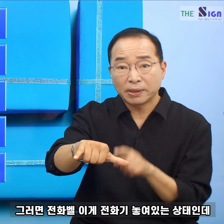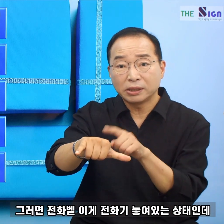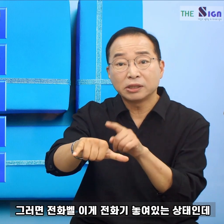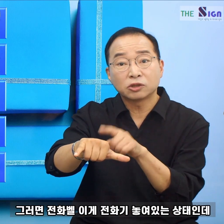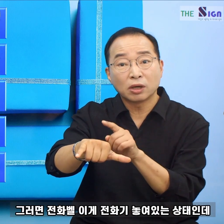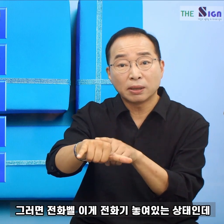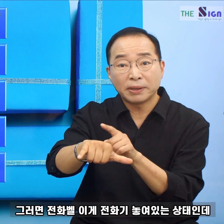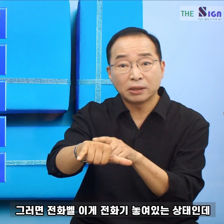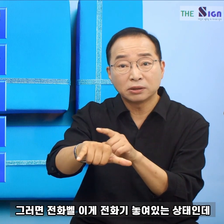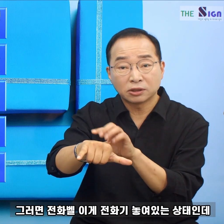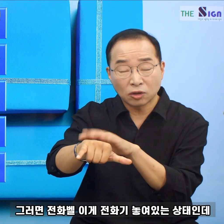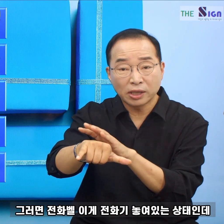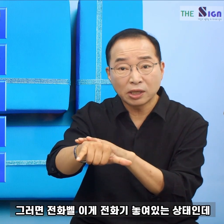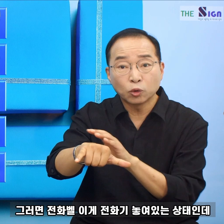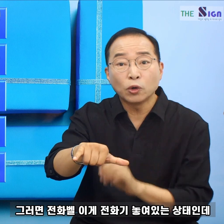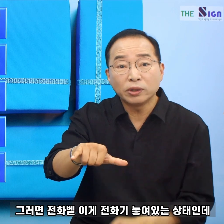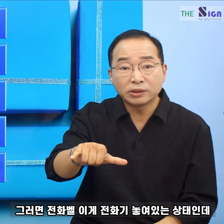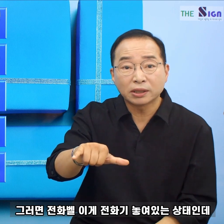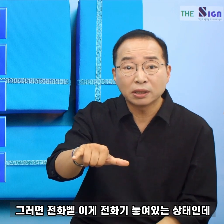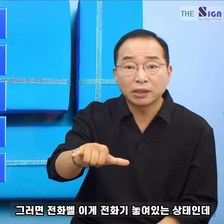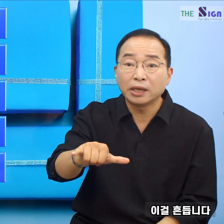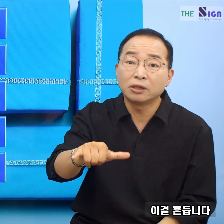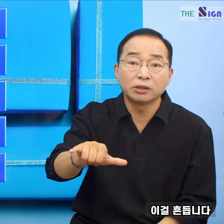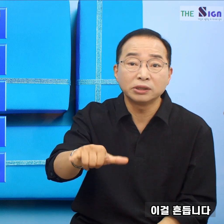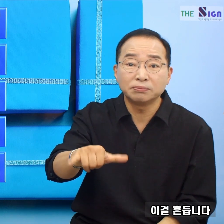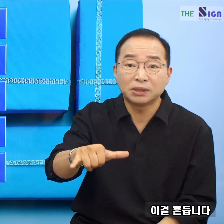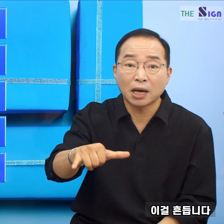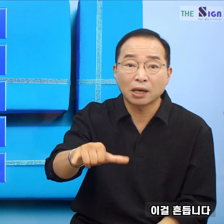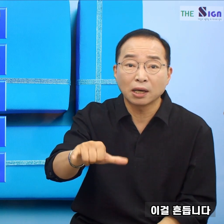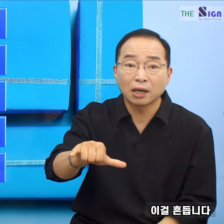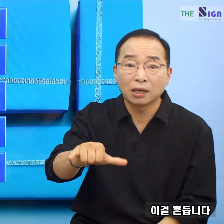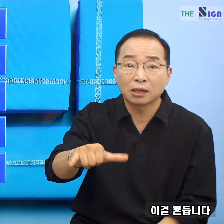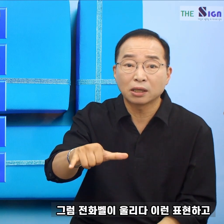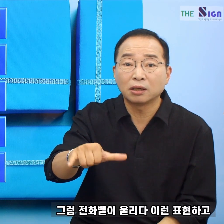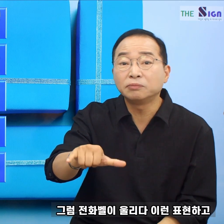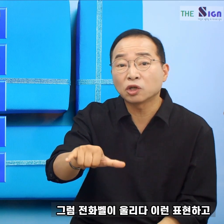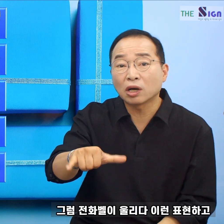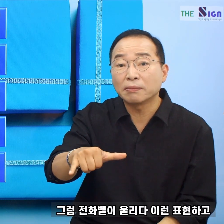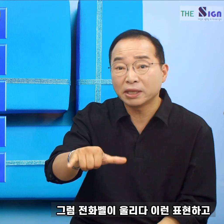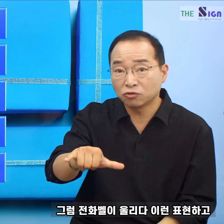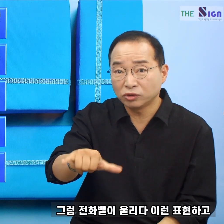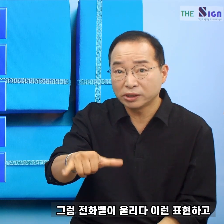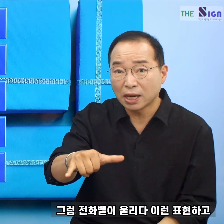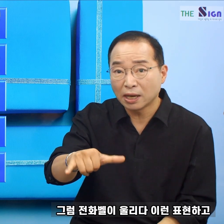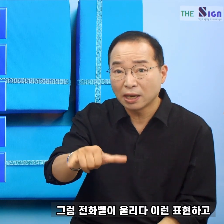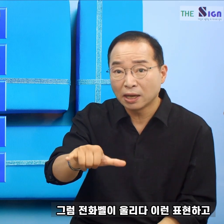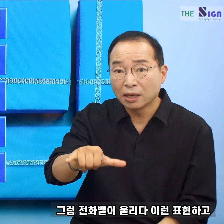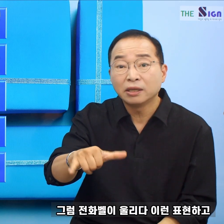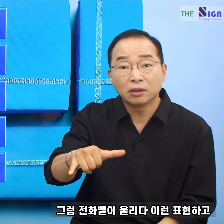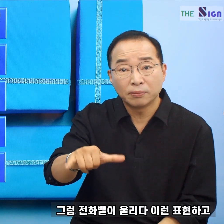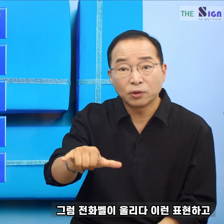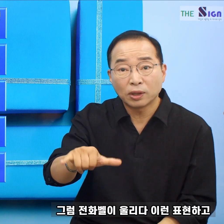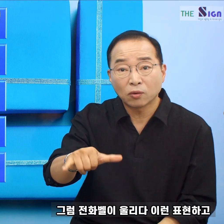이게 전화기가 놓여있는 상태인데 이걸 흔듭니다. 그럼 전화벨이 울리다. 이런